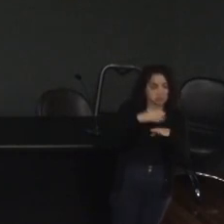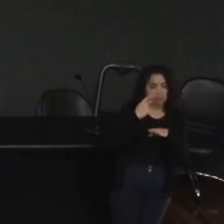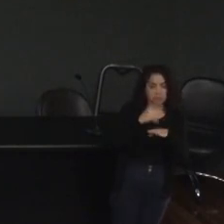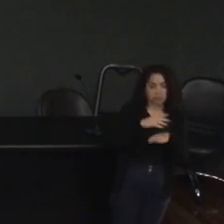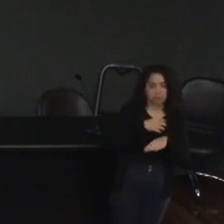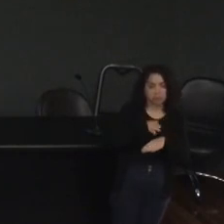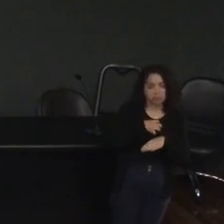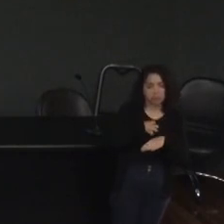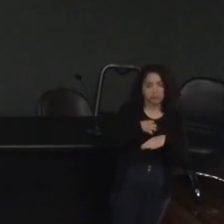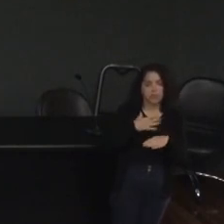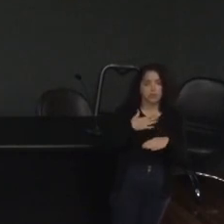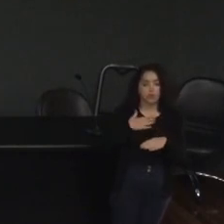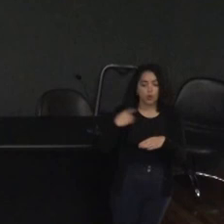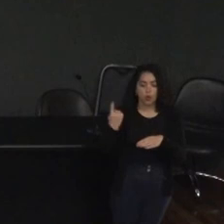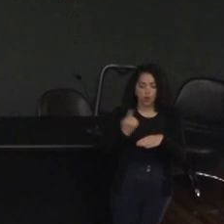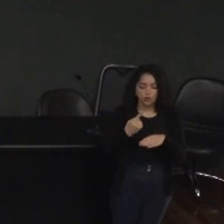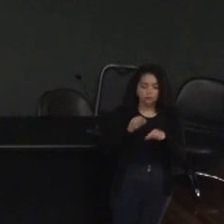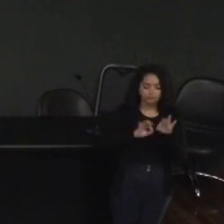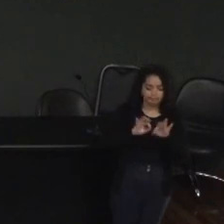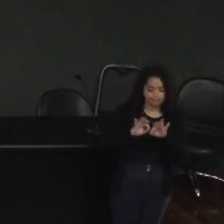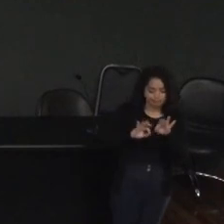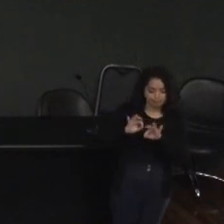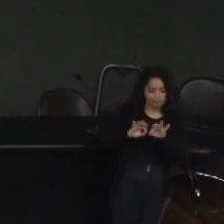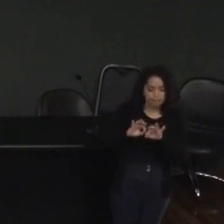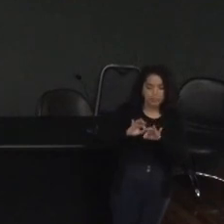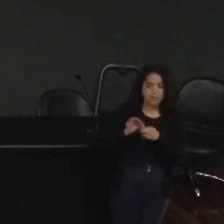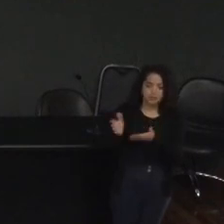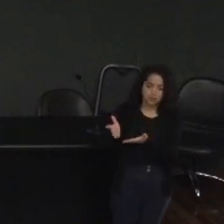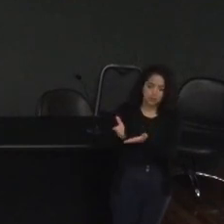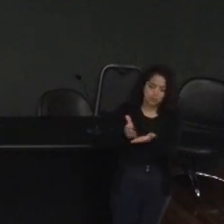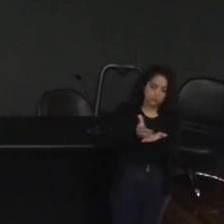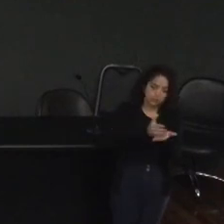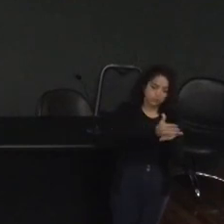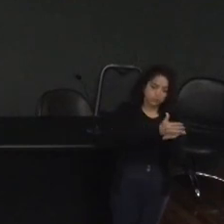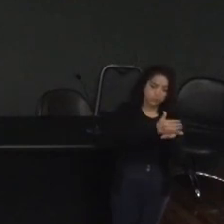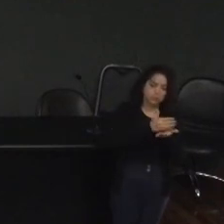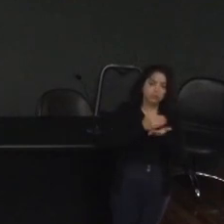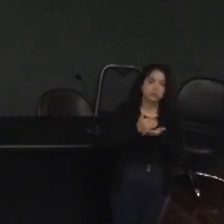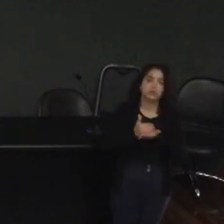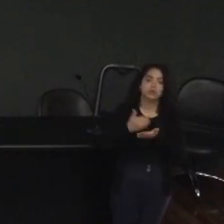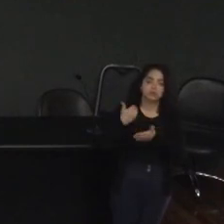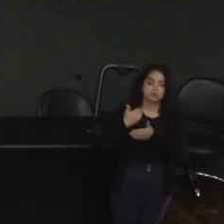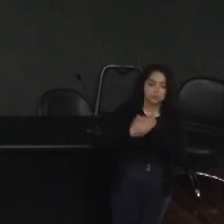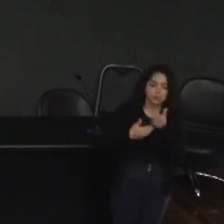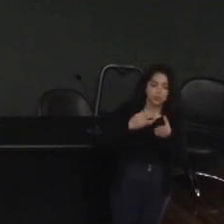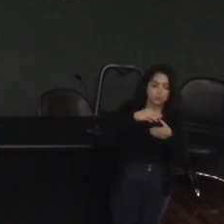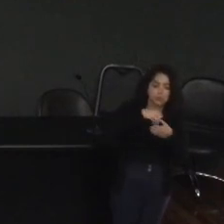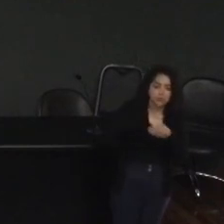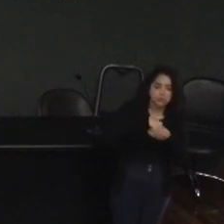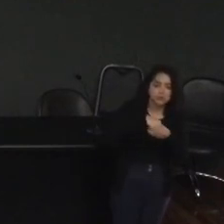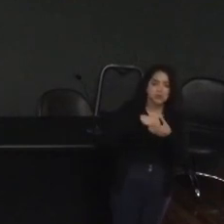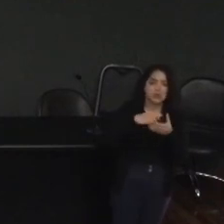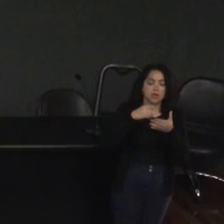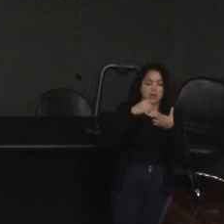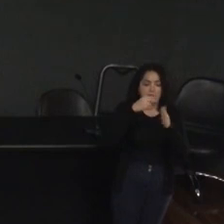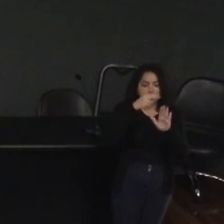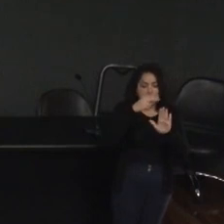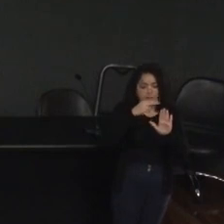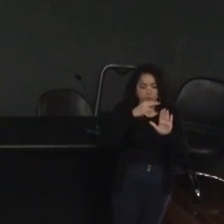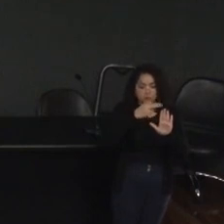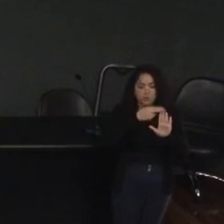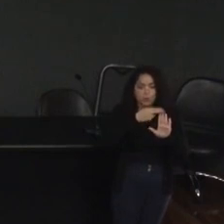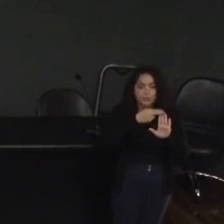vocês assim é o jeito que a gente entrega o ciclo de vida do dado Né desde a coleta né Toda a tramitação interna as normativas internas